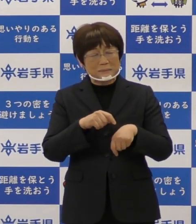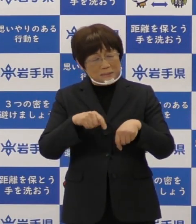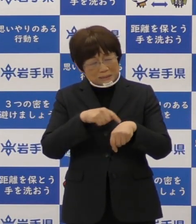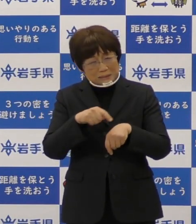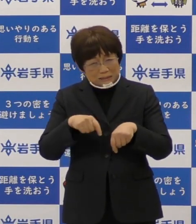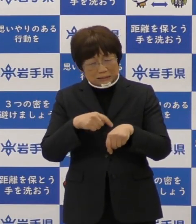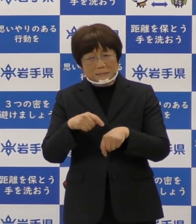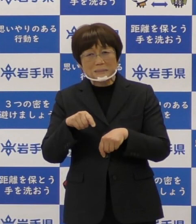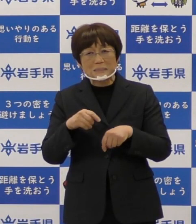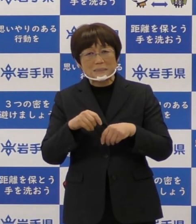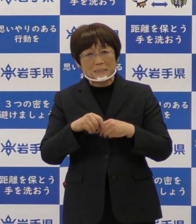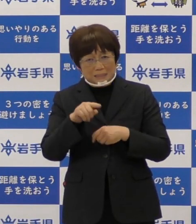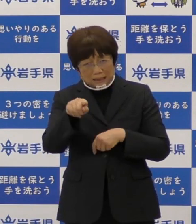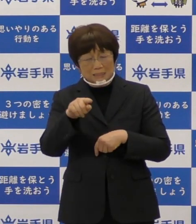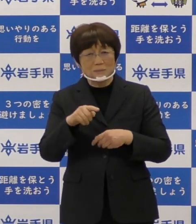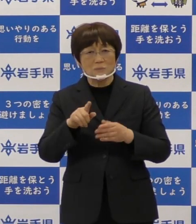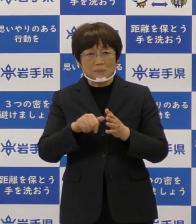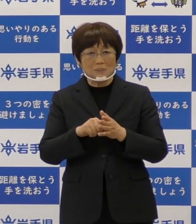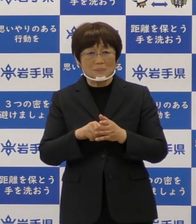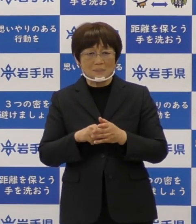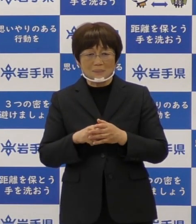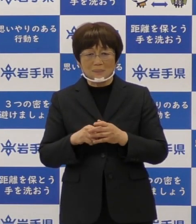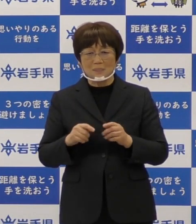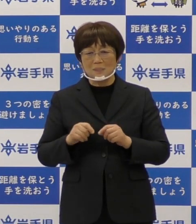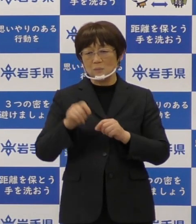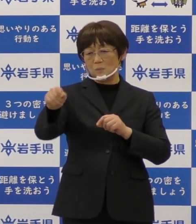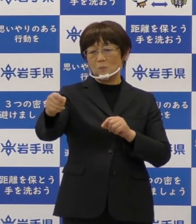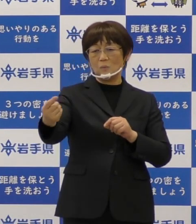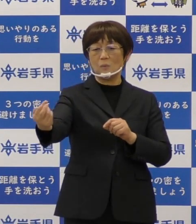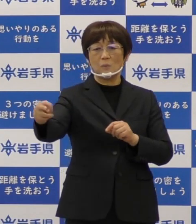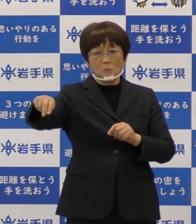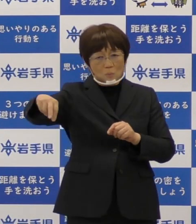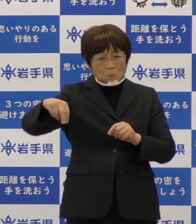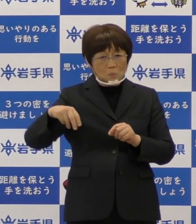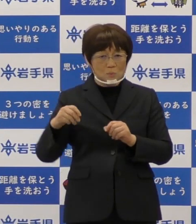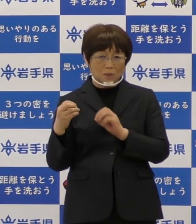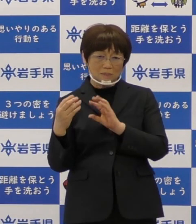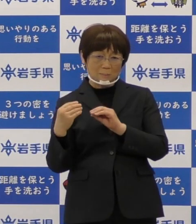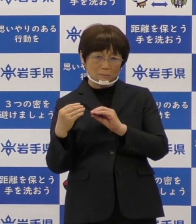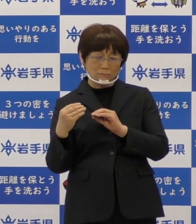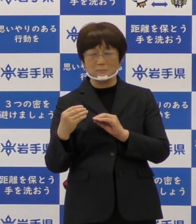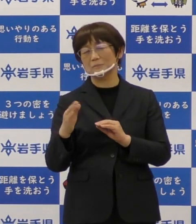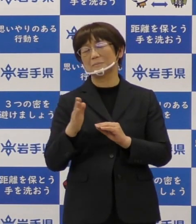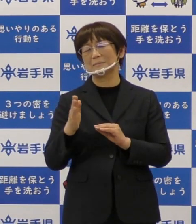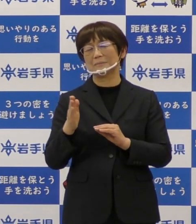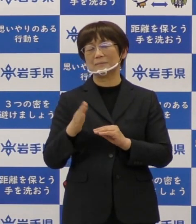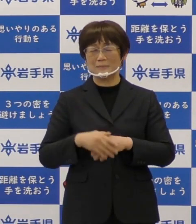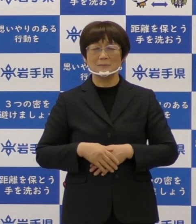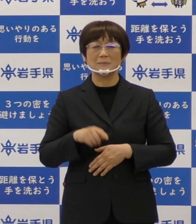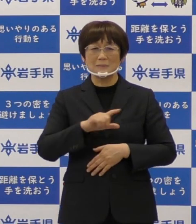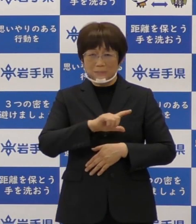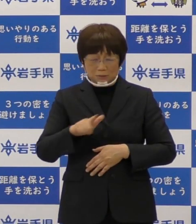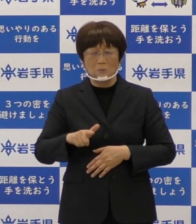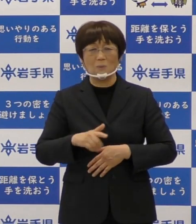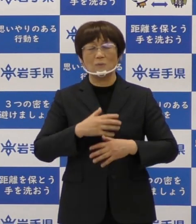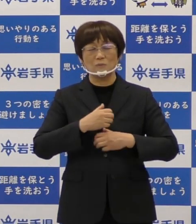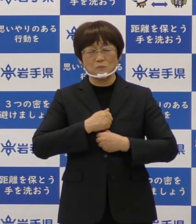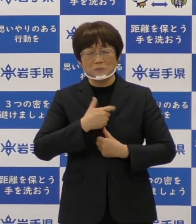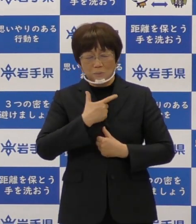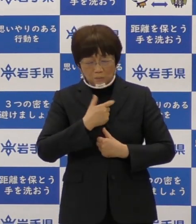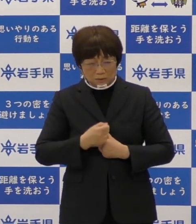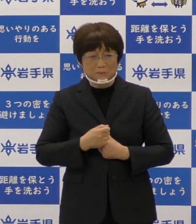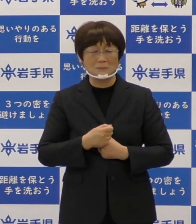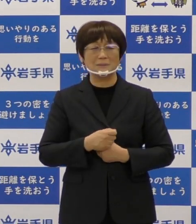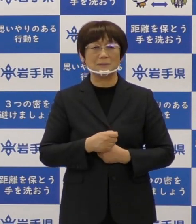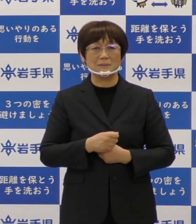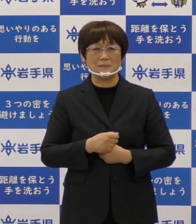での会話や接触のリスクが高まる場面、これらについて注意して開催いただくお願いしますということを、